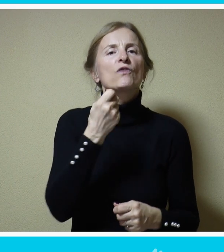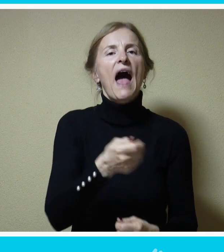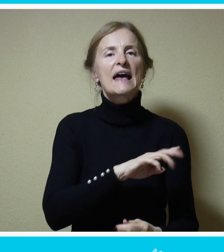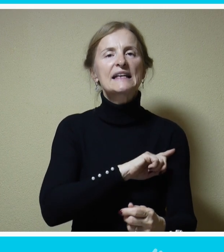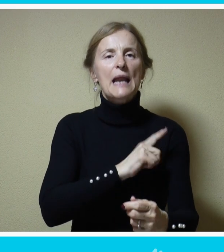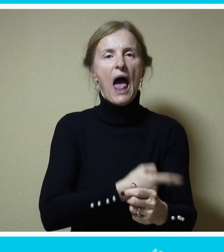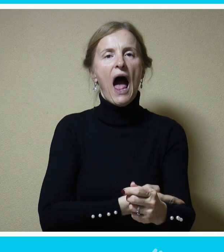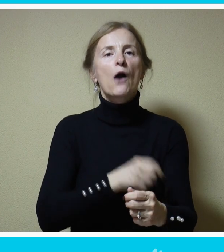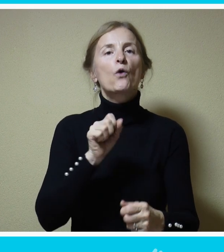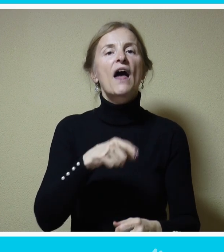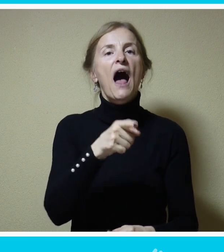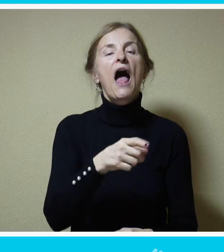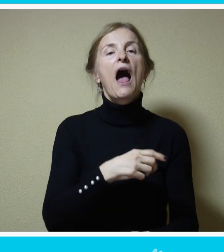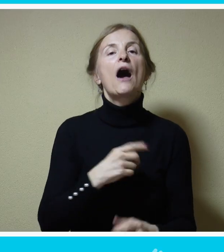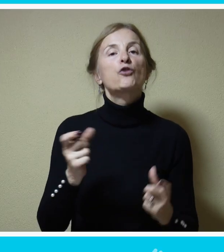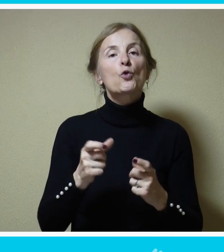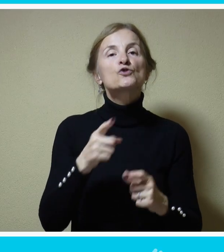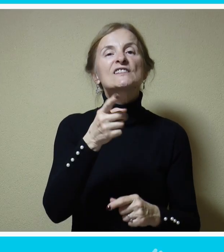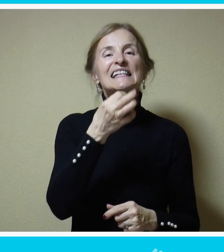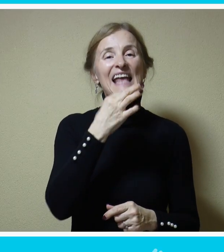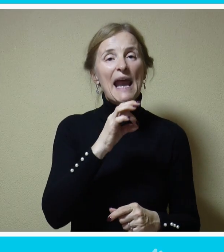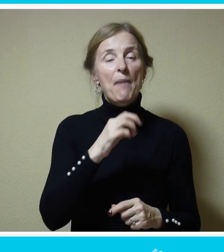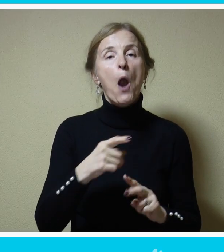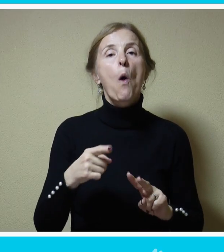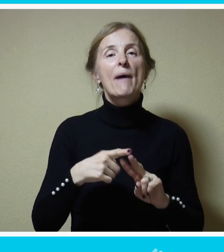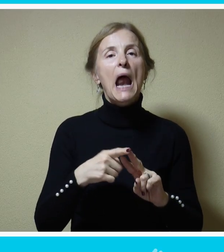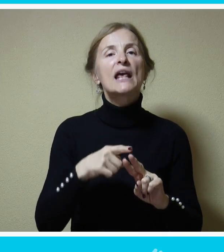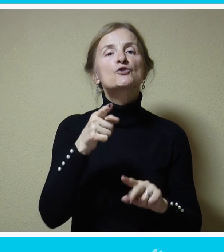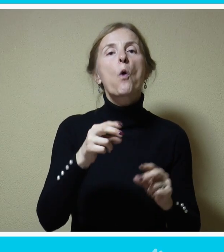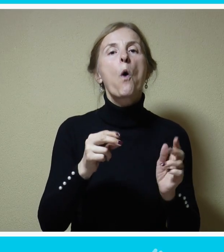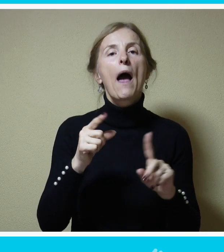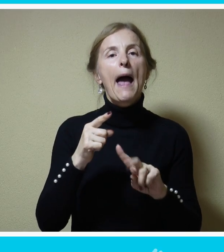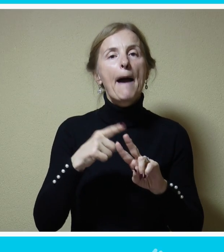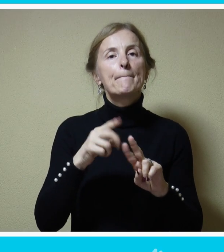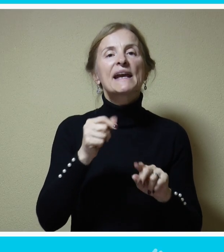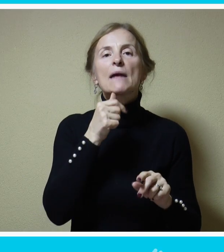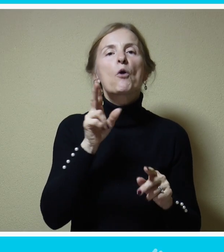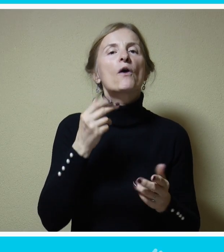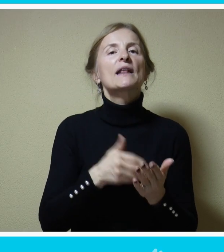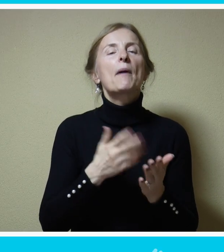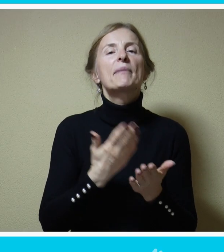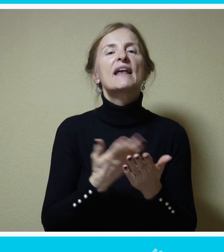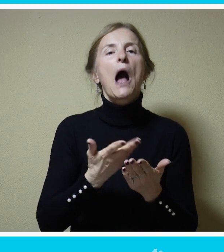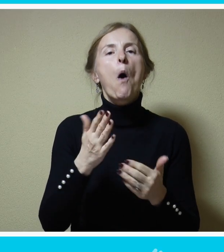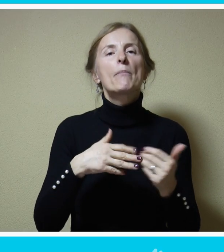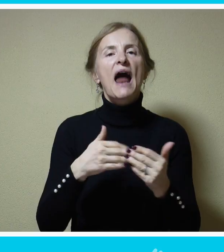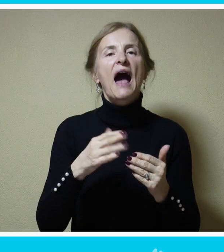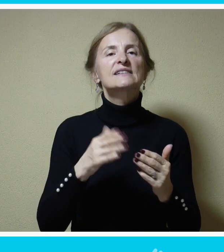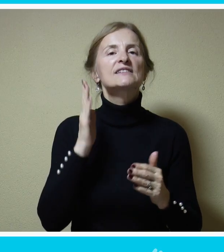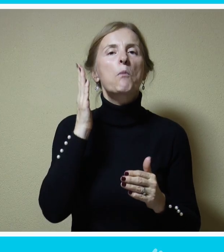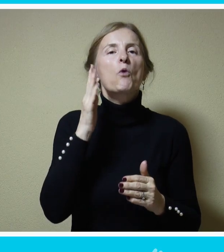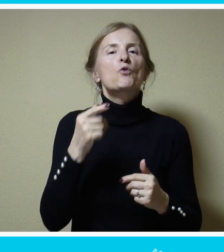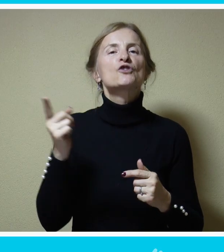daje snagu, te da Društvo za cerebralnu paralizu u Priboju može biti primer dobre prakse, udruživanja